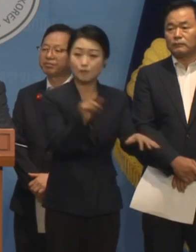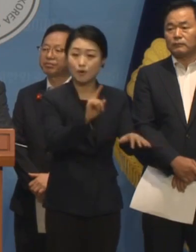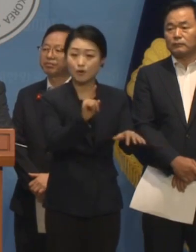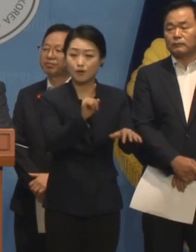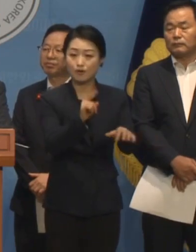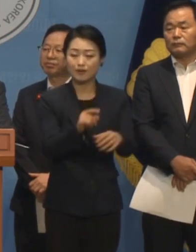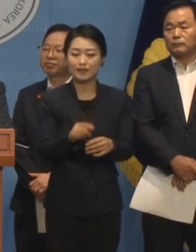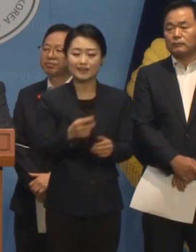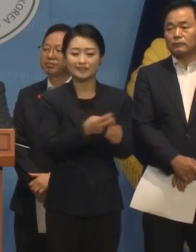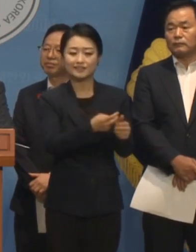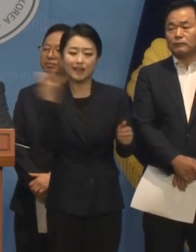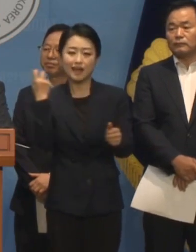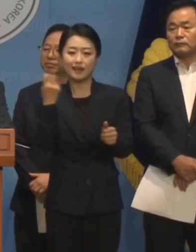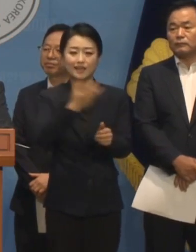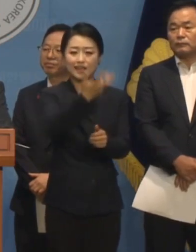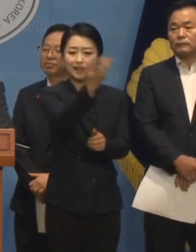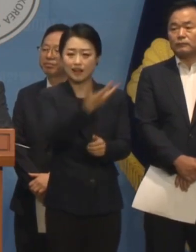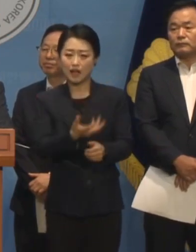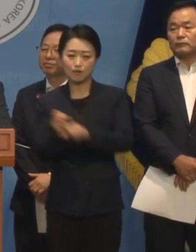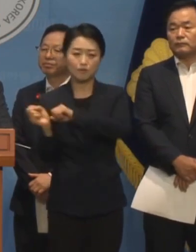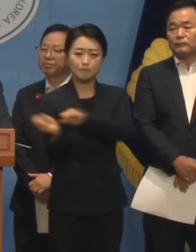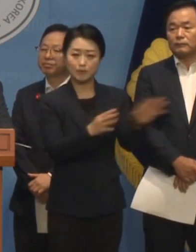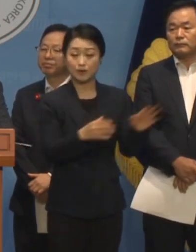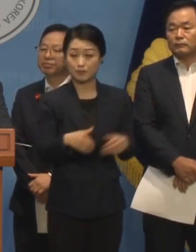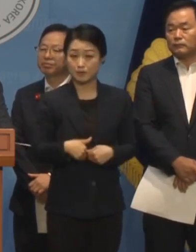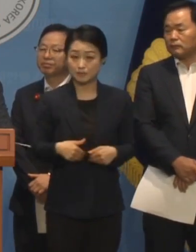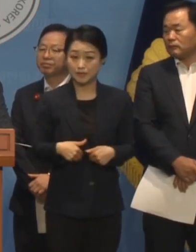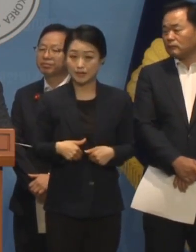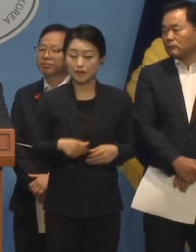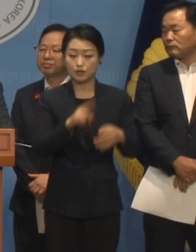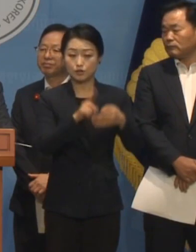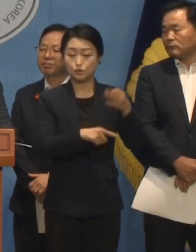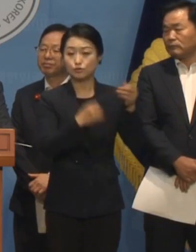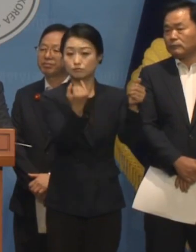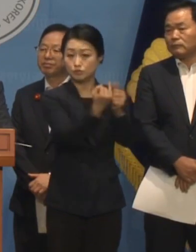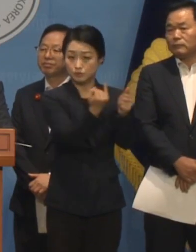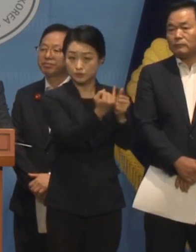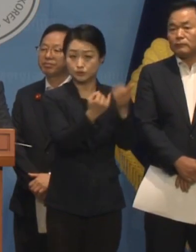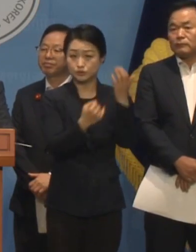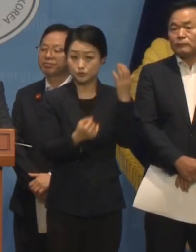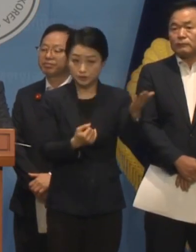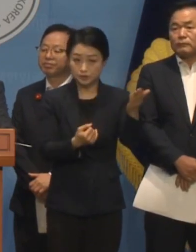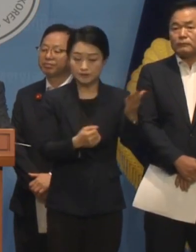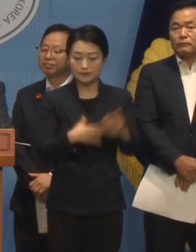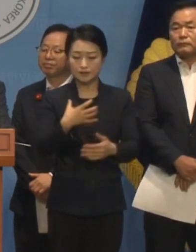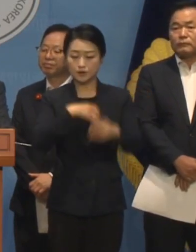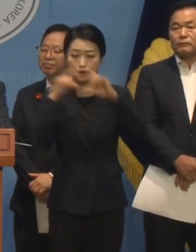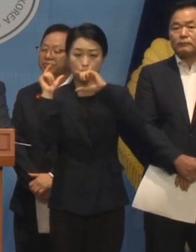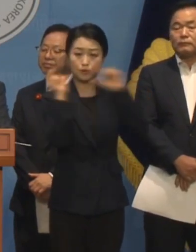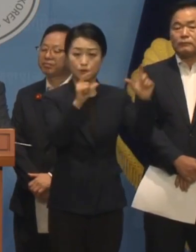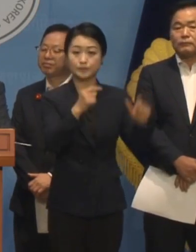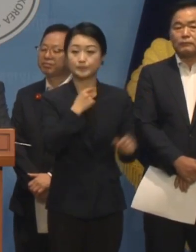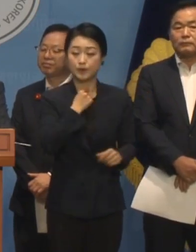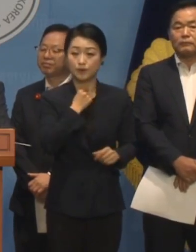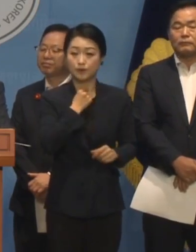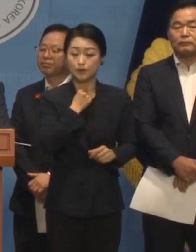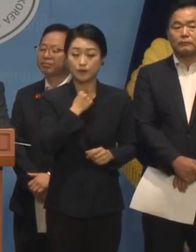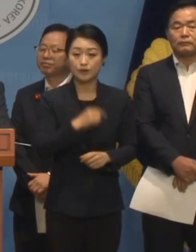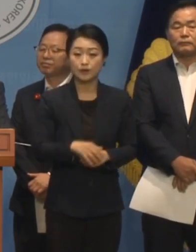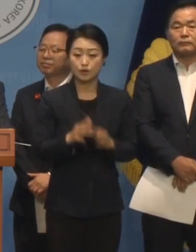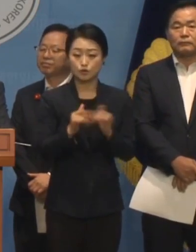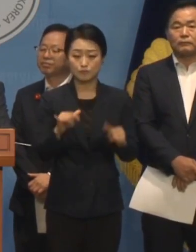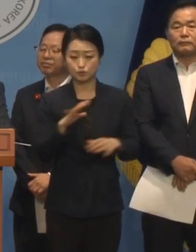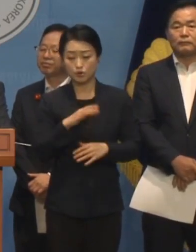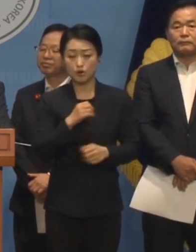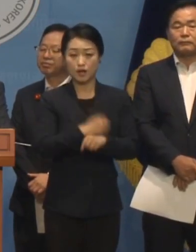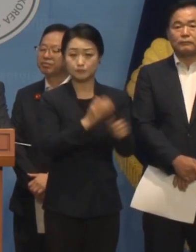역사의 물줄기를 바로 잡아야 합니다. 윤석열 대통령과 김건희 여사에게 엄중하게 경고합니다. 국민을